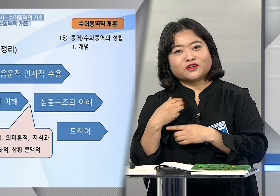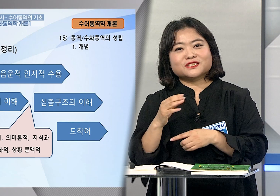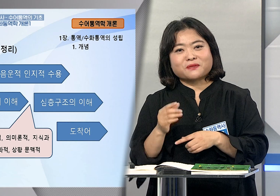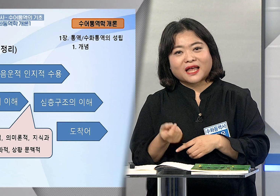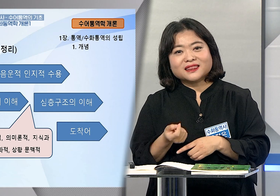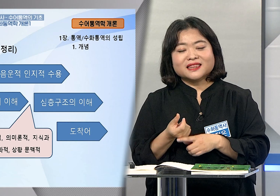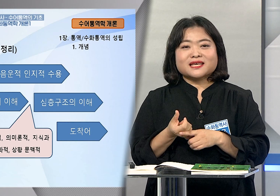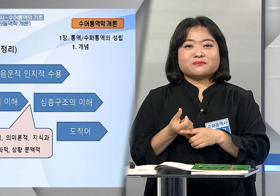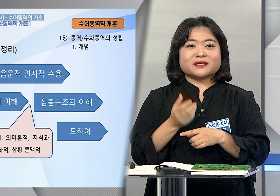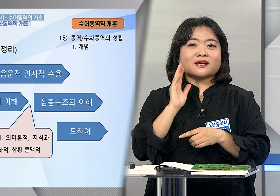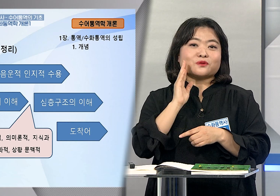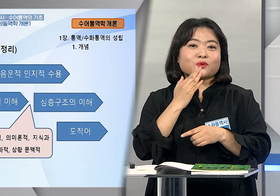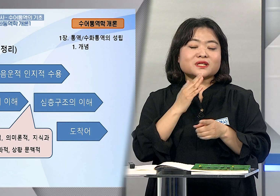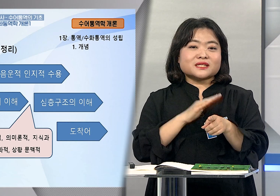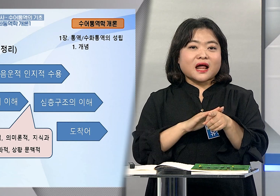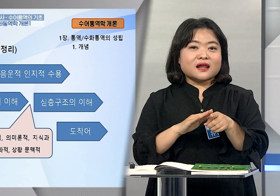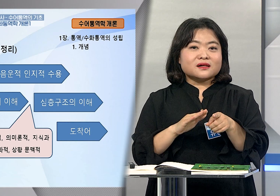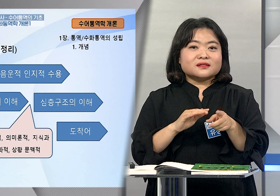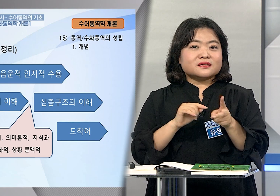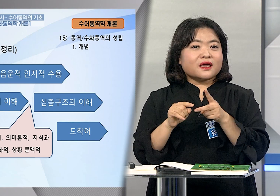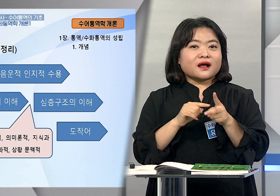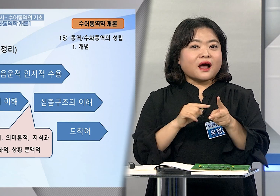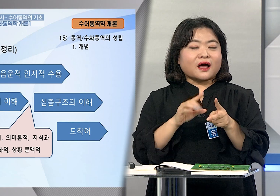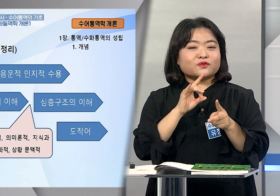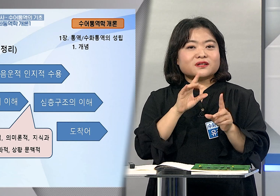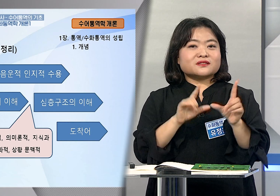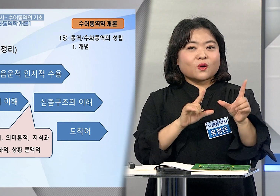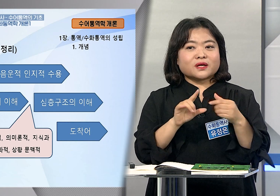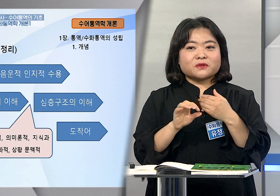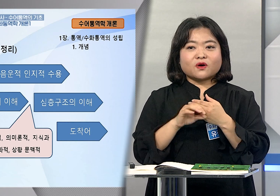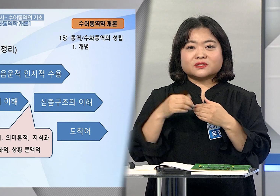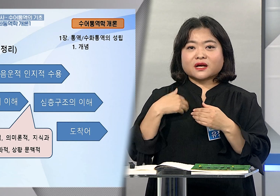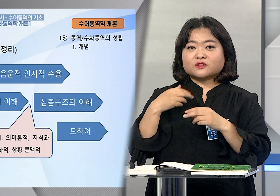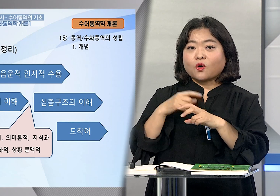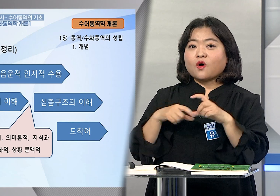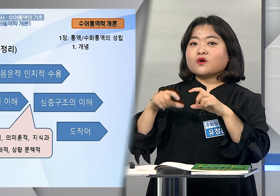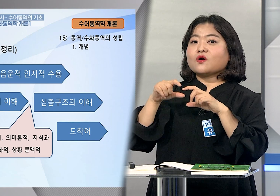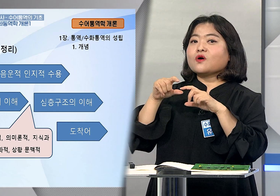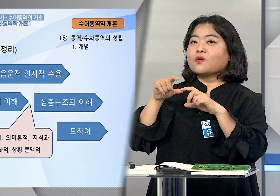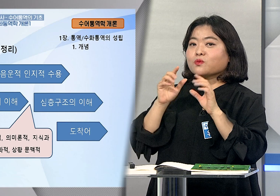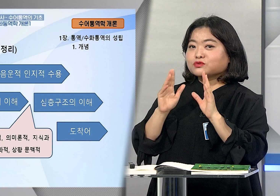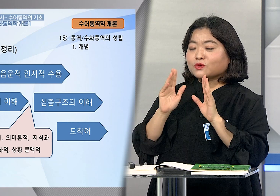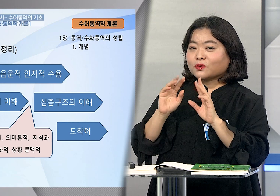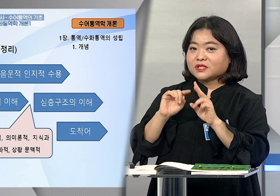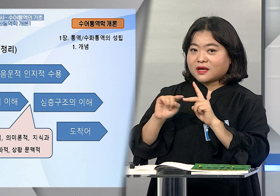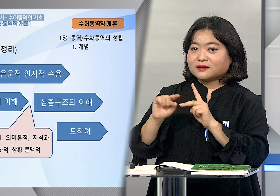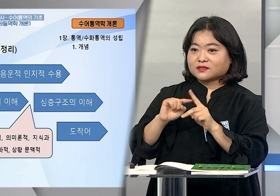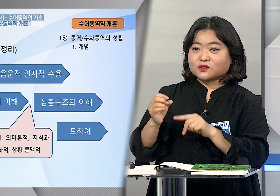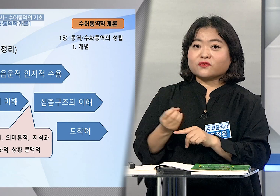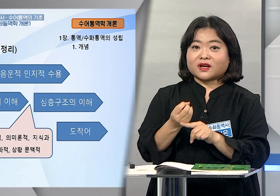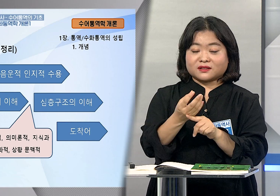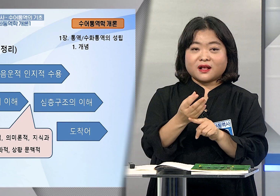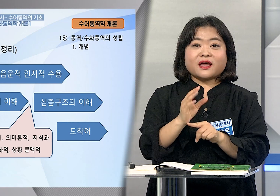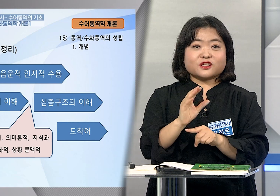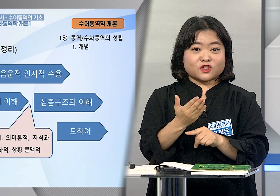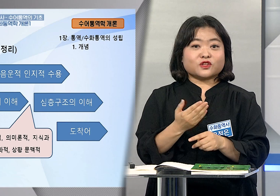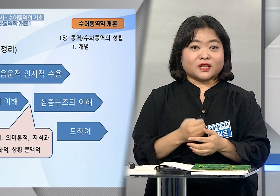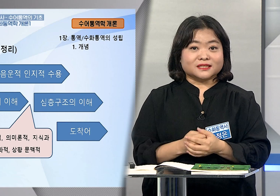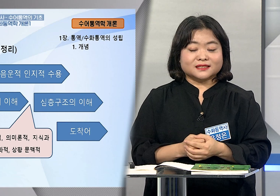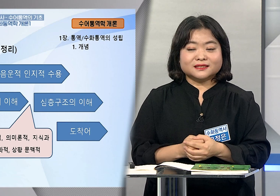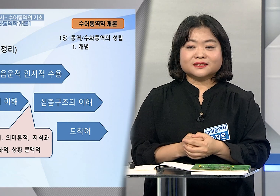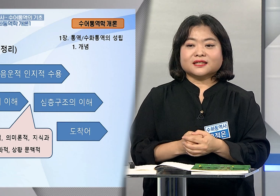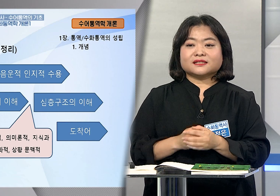좀 적지만 만약에 농인이 잘 이해가 안 되는 상황이면 제가 더 공부로 이해를 해서 전달을